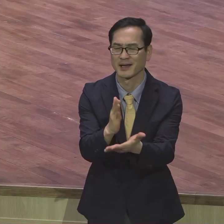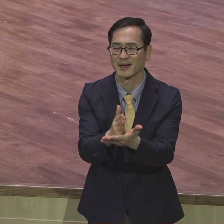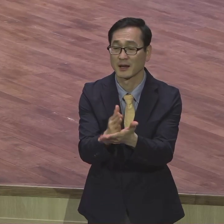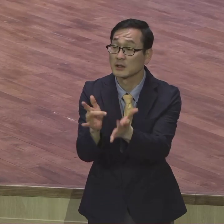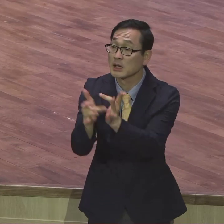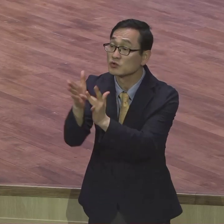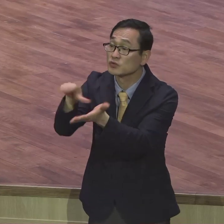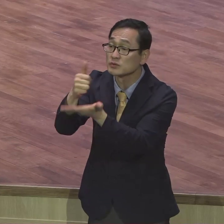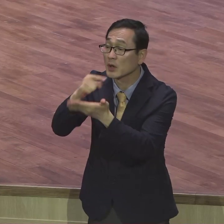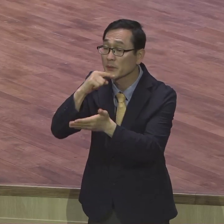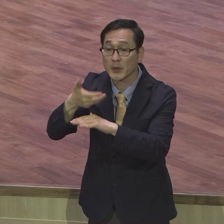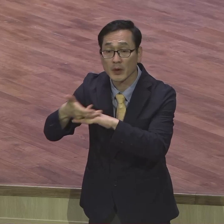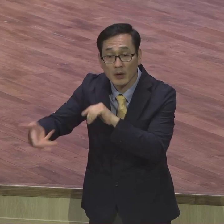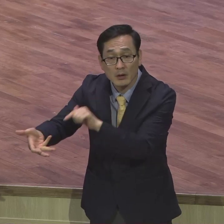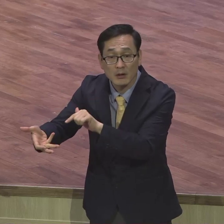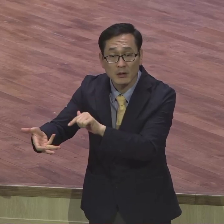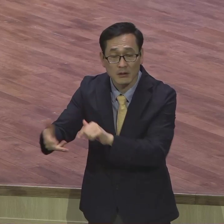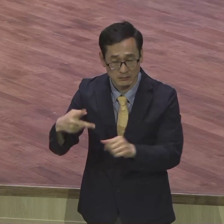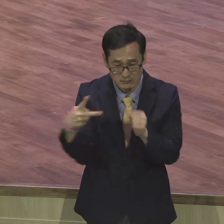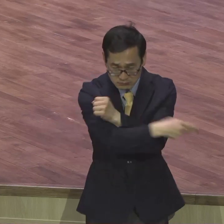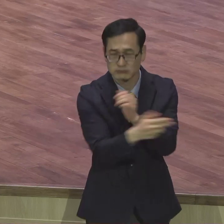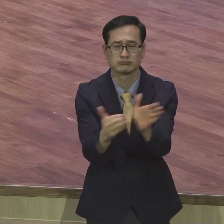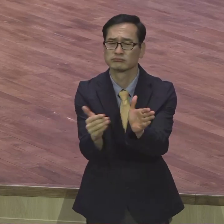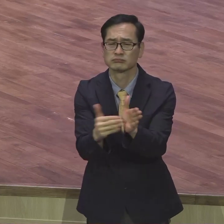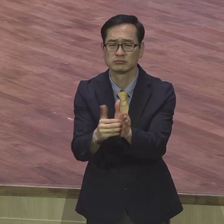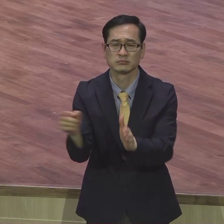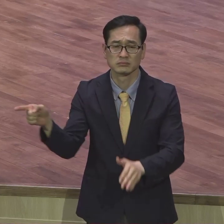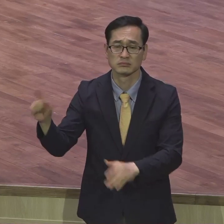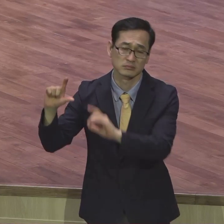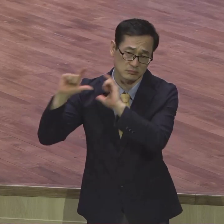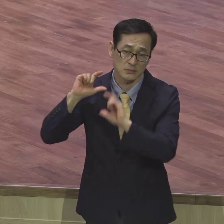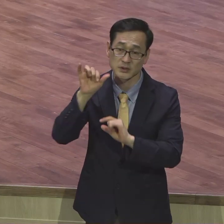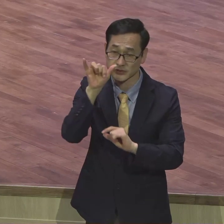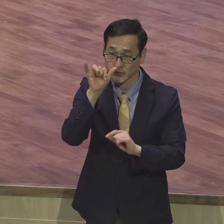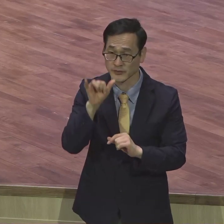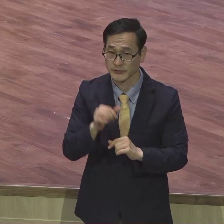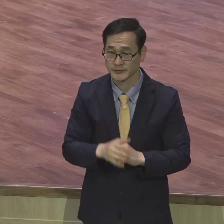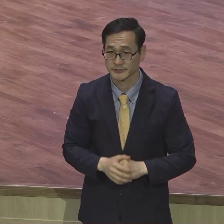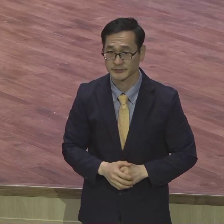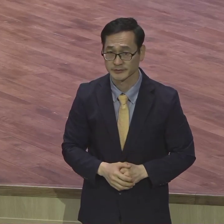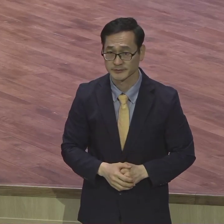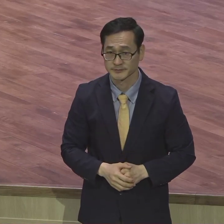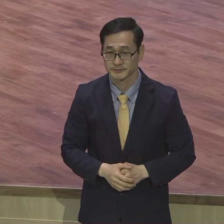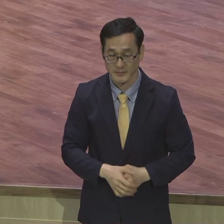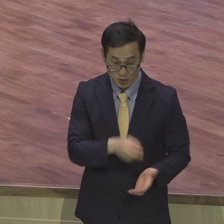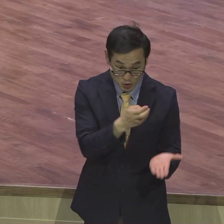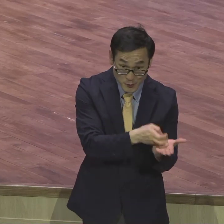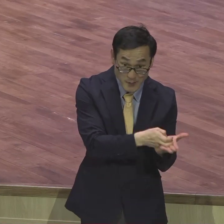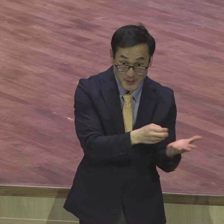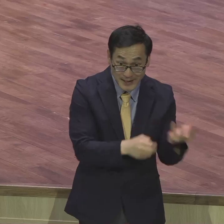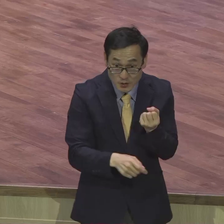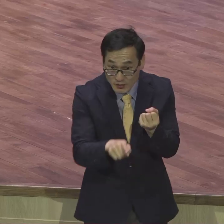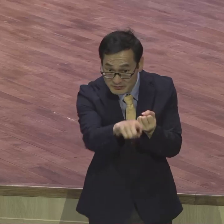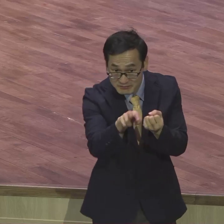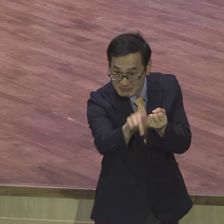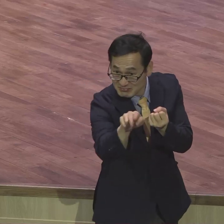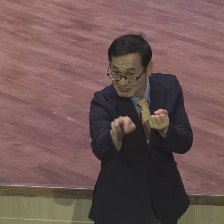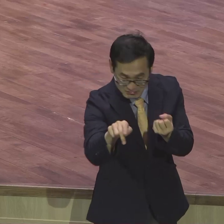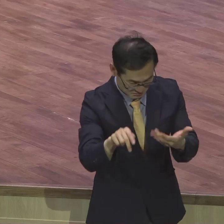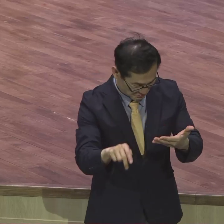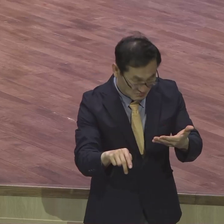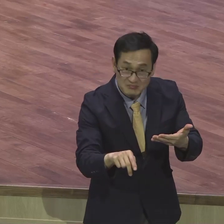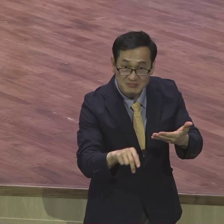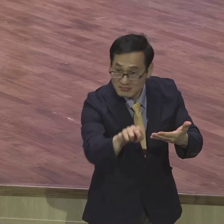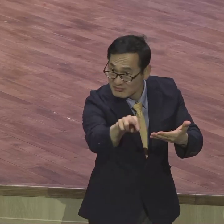우리의 삶은요 우리 문화는 다 율법이에요. 거의 다 율법입니다. 틀린다. 맞다. 참 율법이에요. 이런 속에